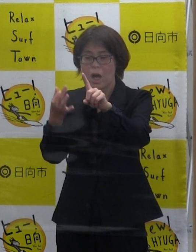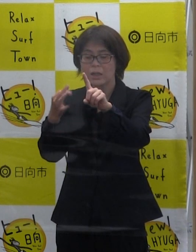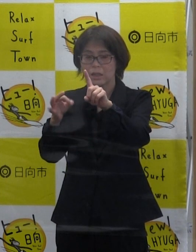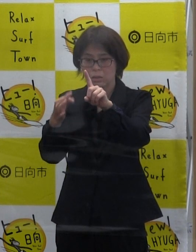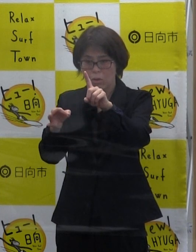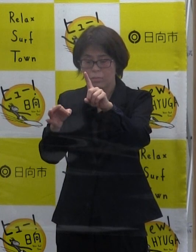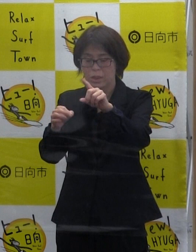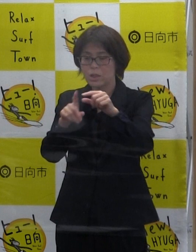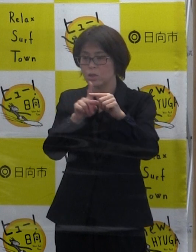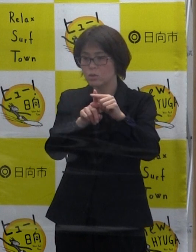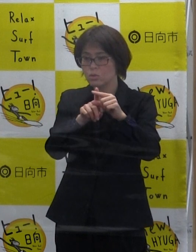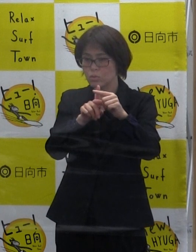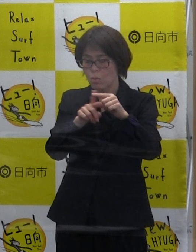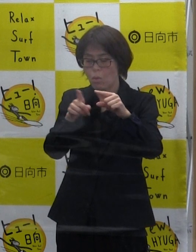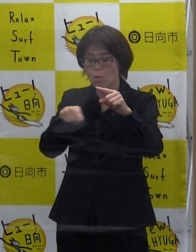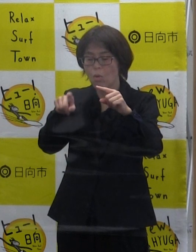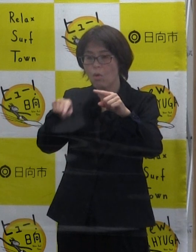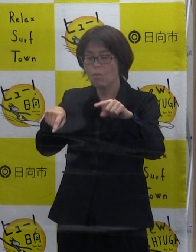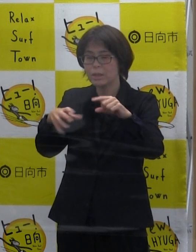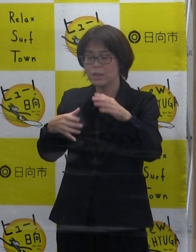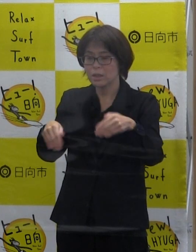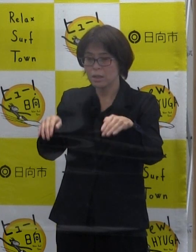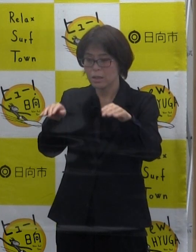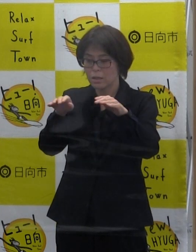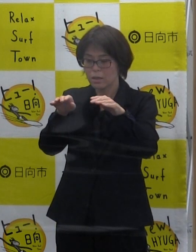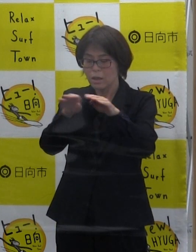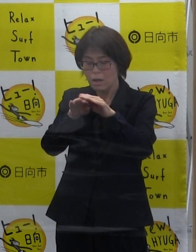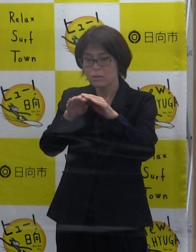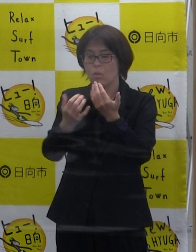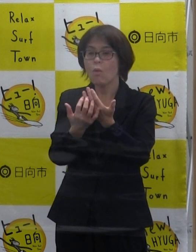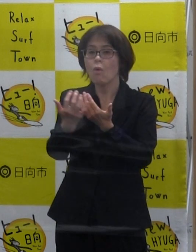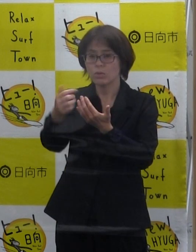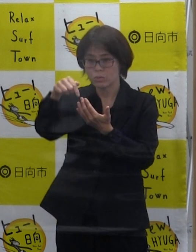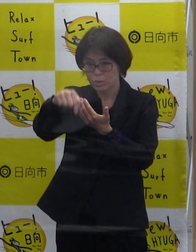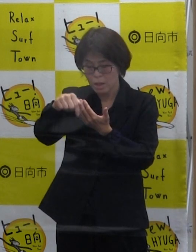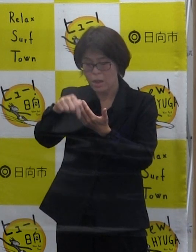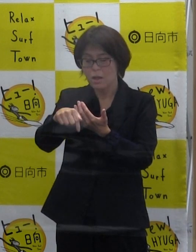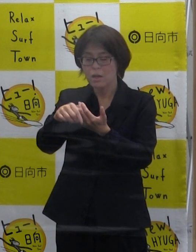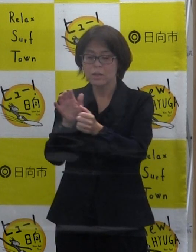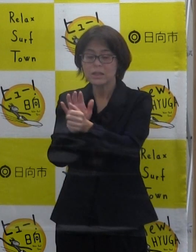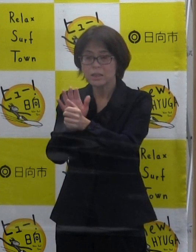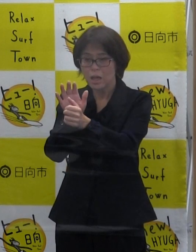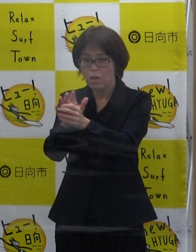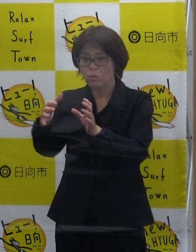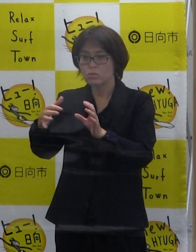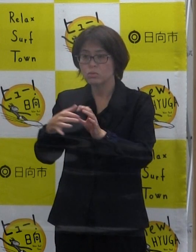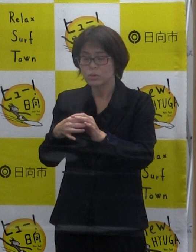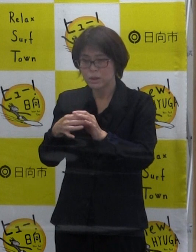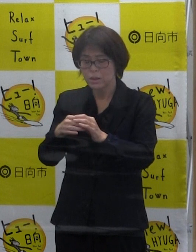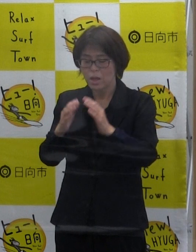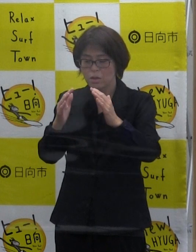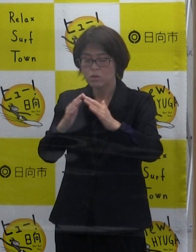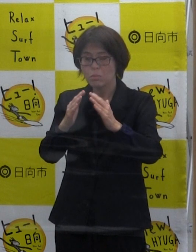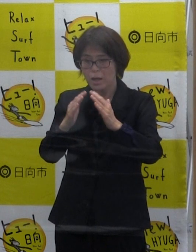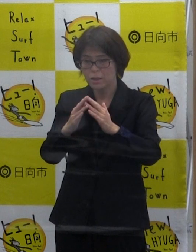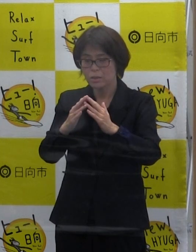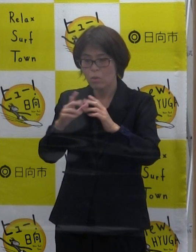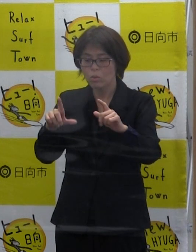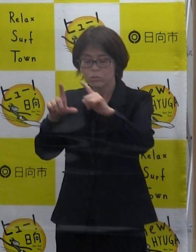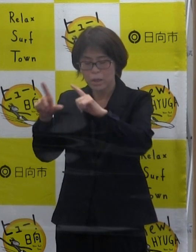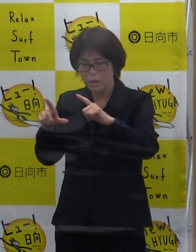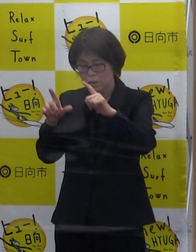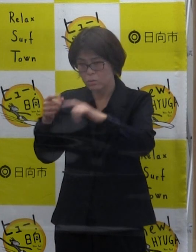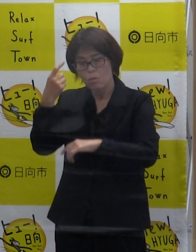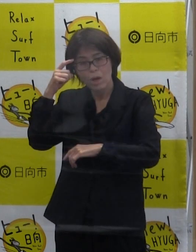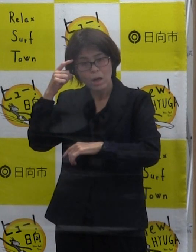向市中央公民館ホールにおいて居住支援を通じて住まいと暮らしを考えるシ